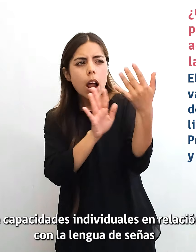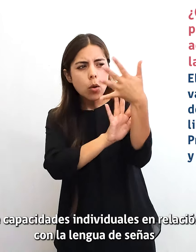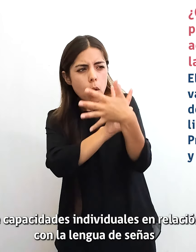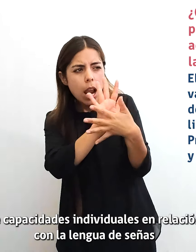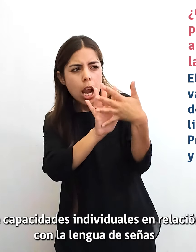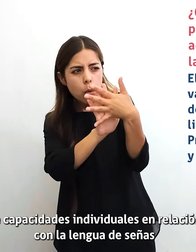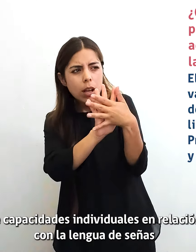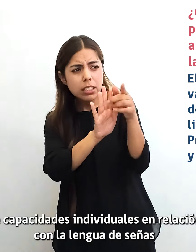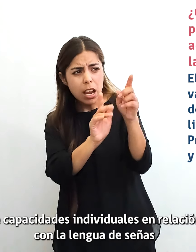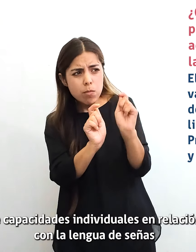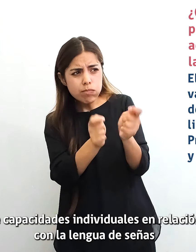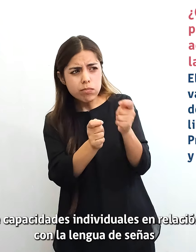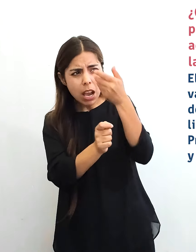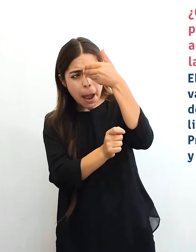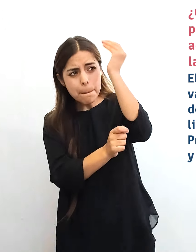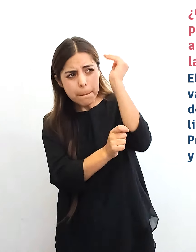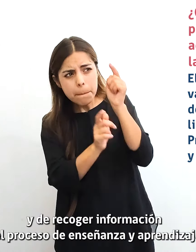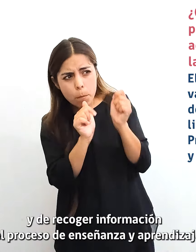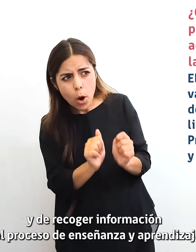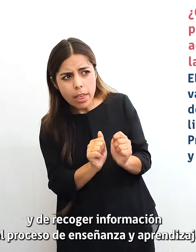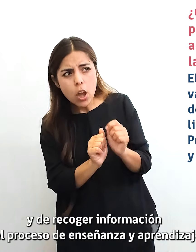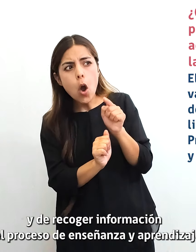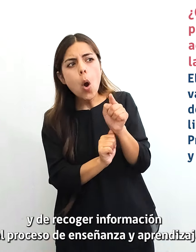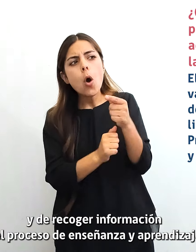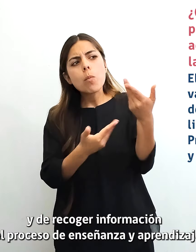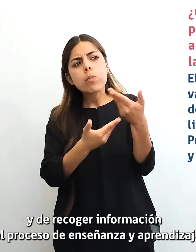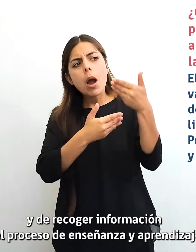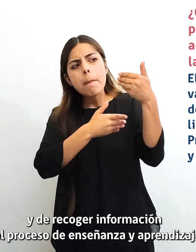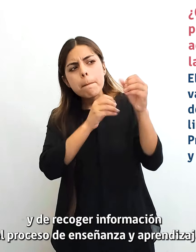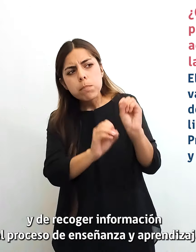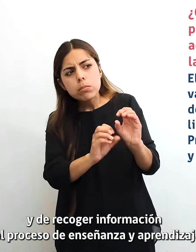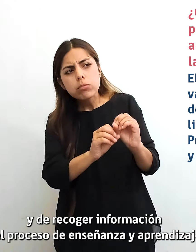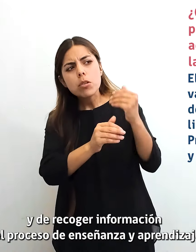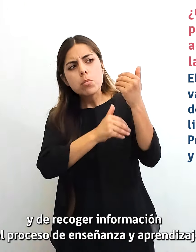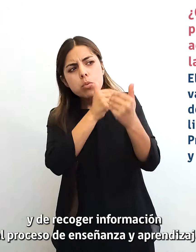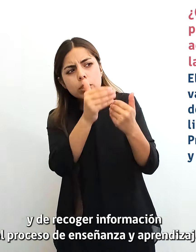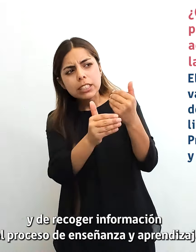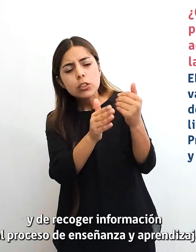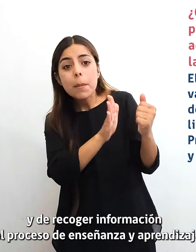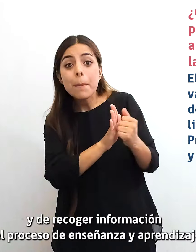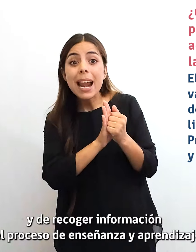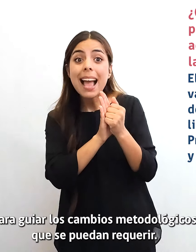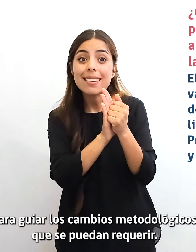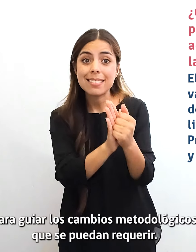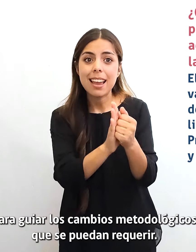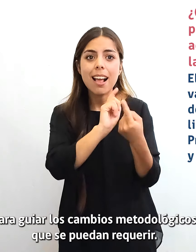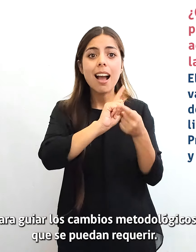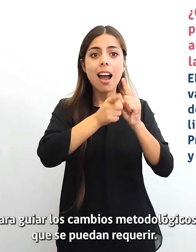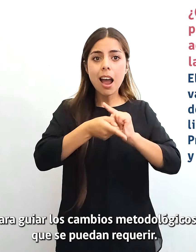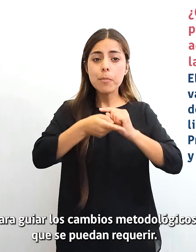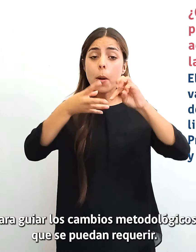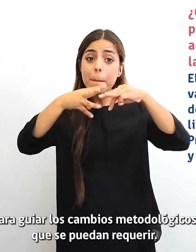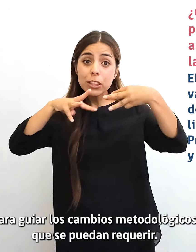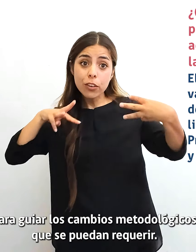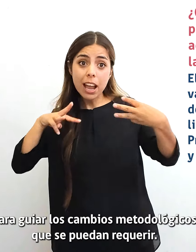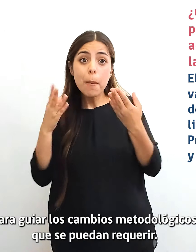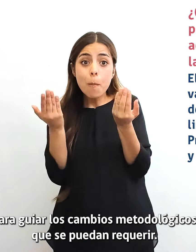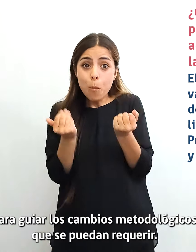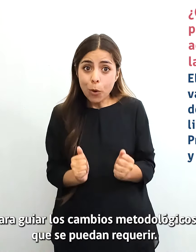en relación con la lengua de señas y a recoger información del proceso de enseñanza y aprendizaje para guiar los cambios metodológicos que se